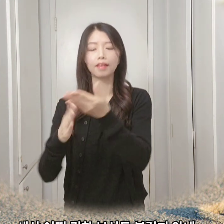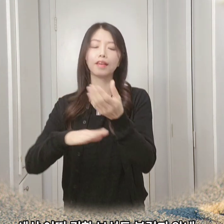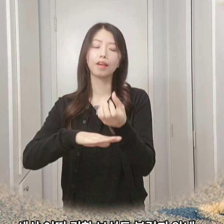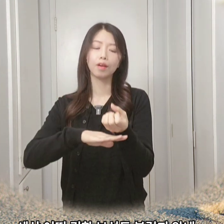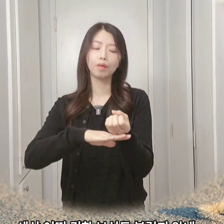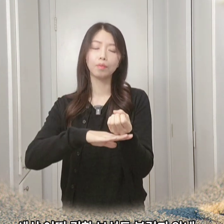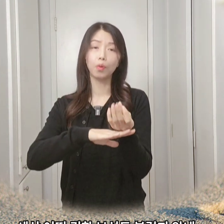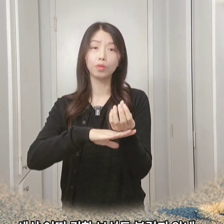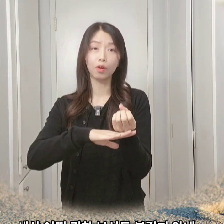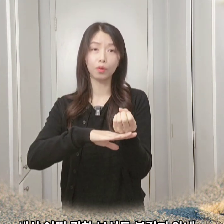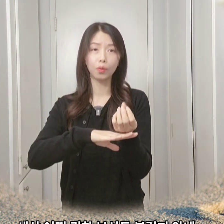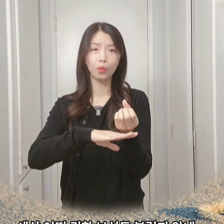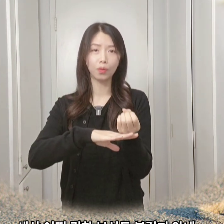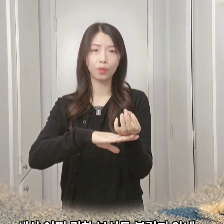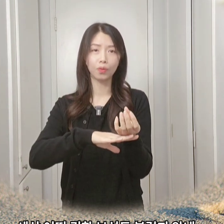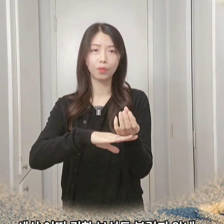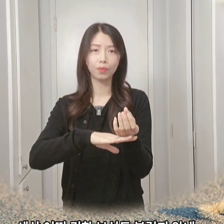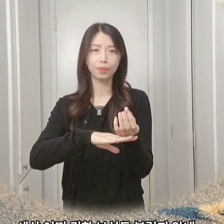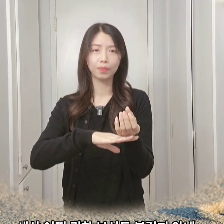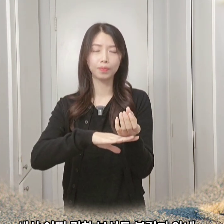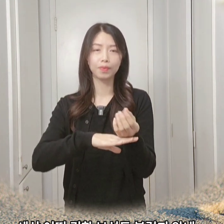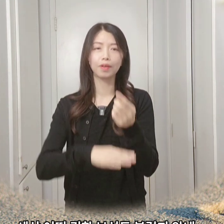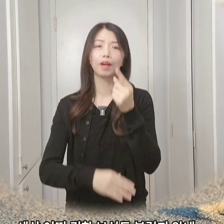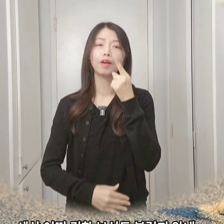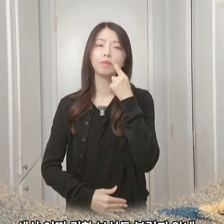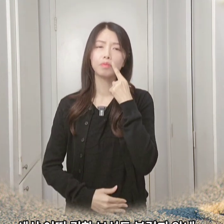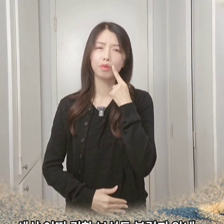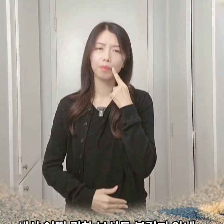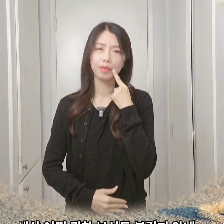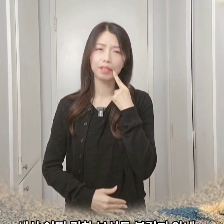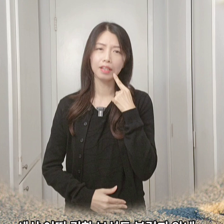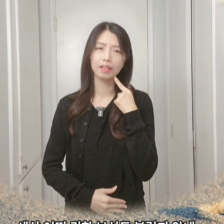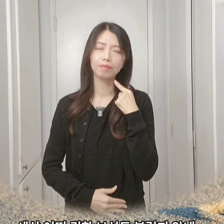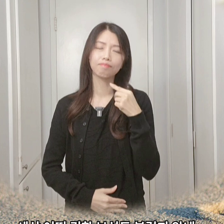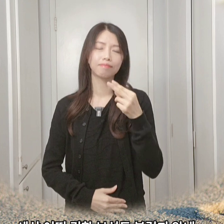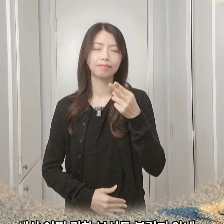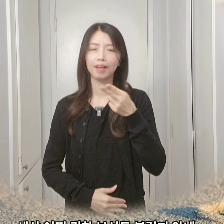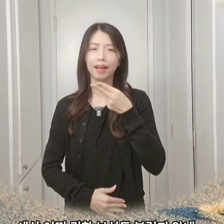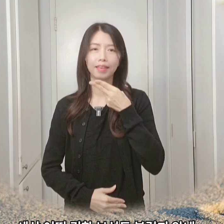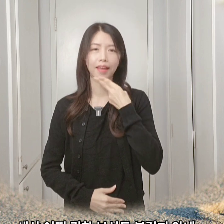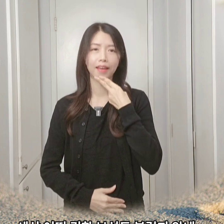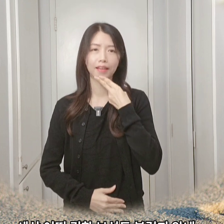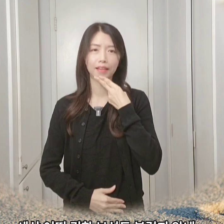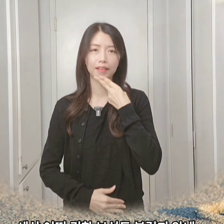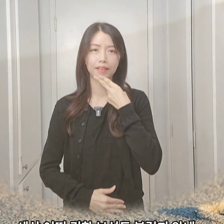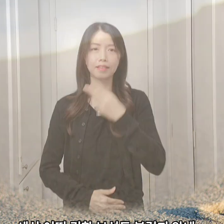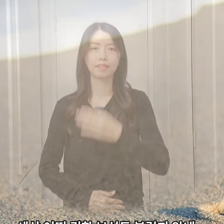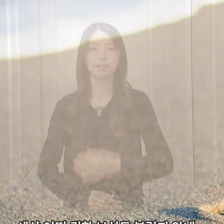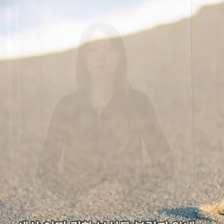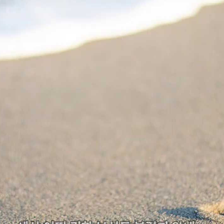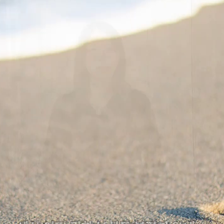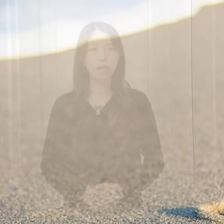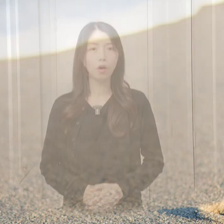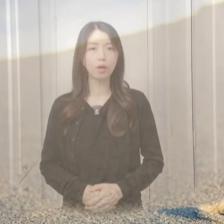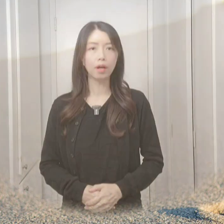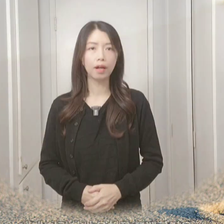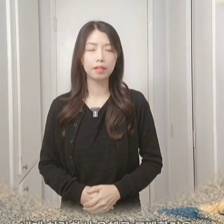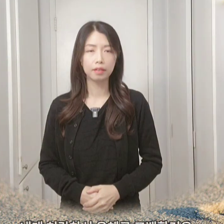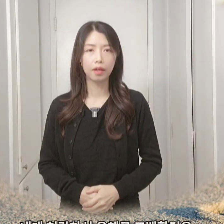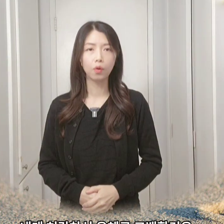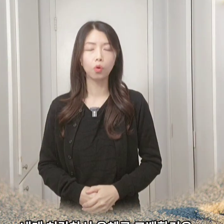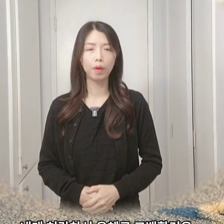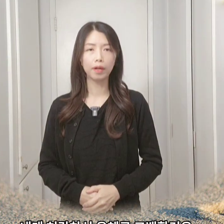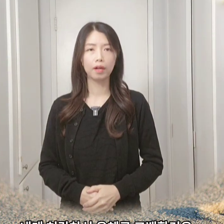귀한 보석도 부럽지 안내. 내게